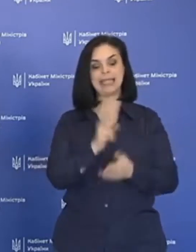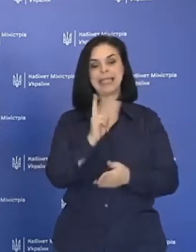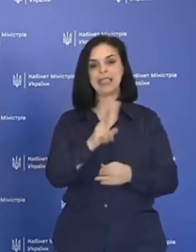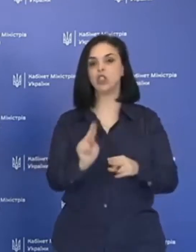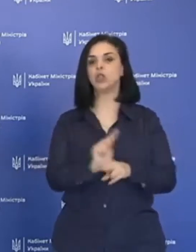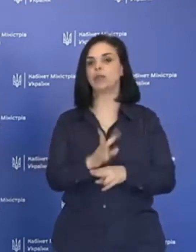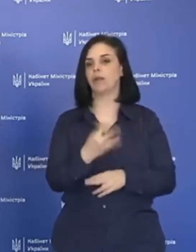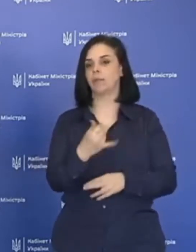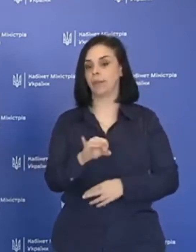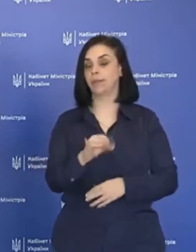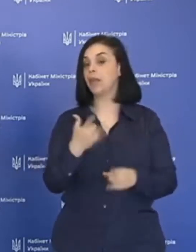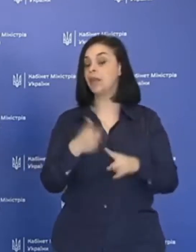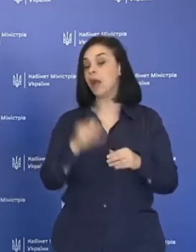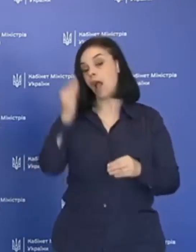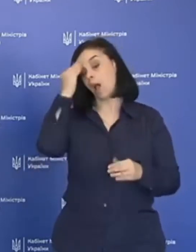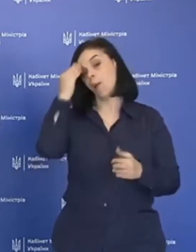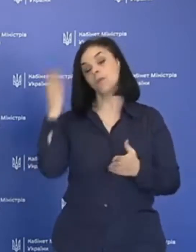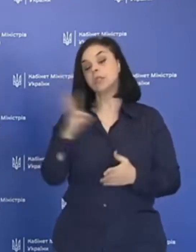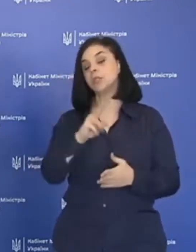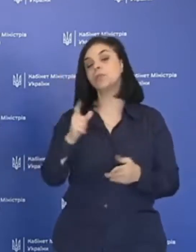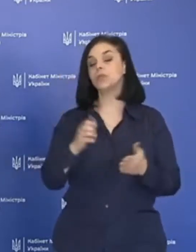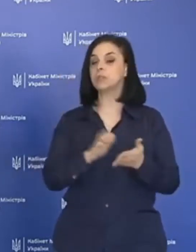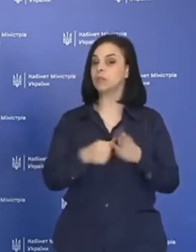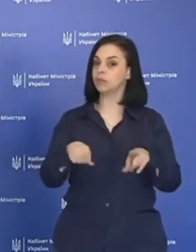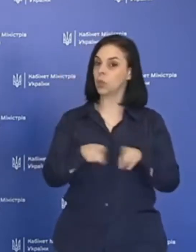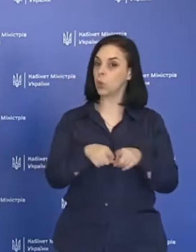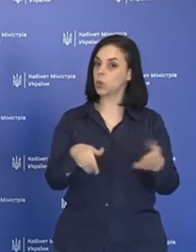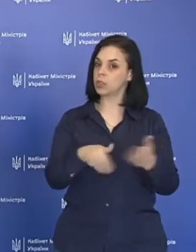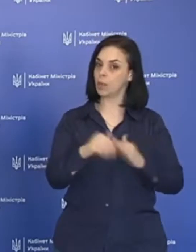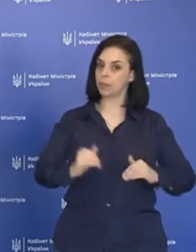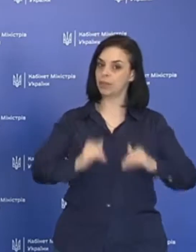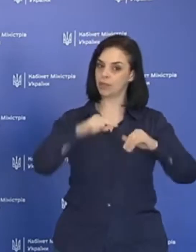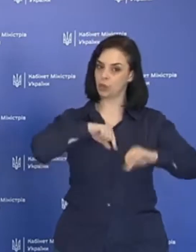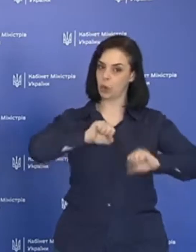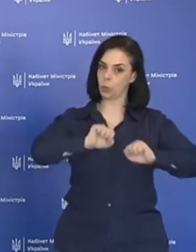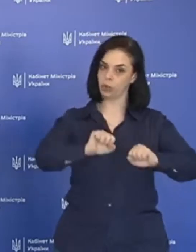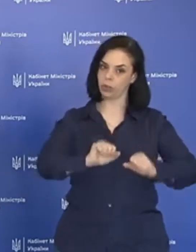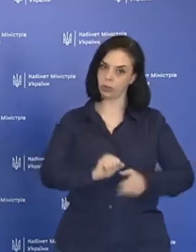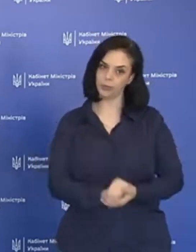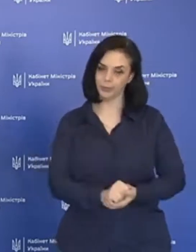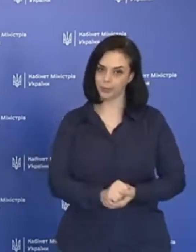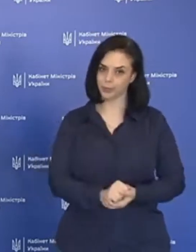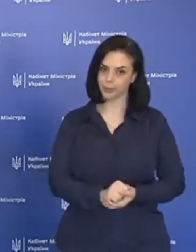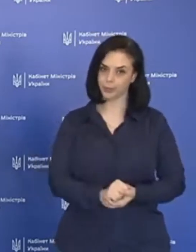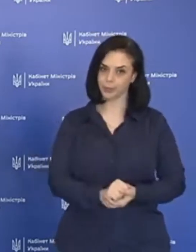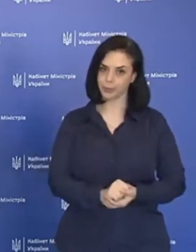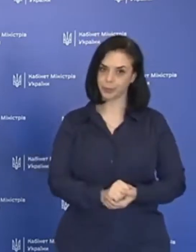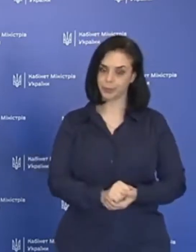клінічною терапією. Яка позиція МОЗ з приводу такого засобу підвищення імунітету?